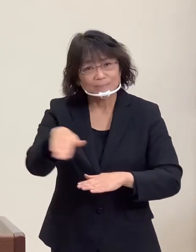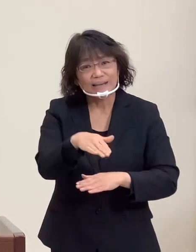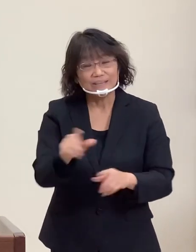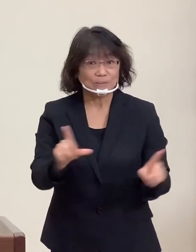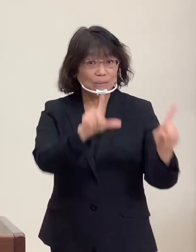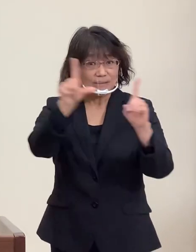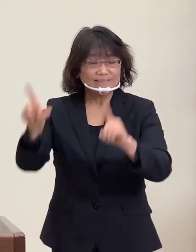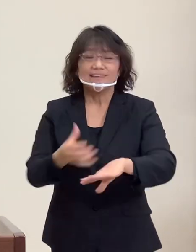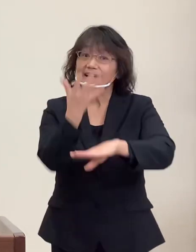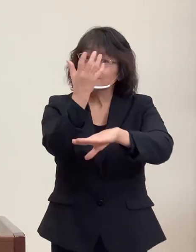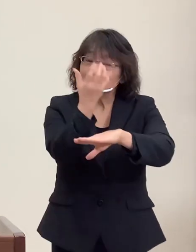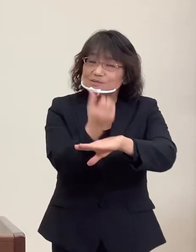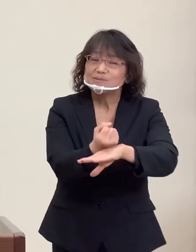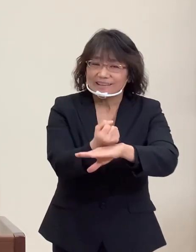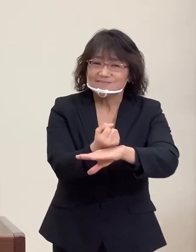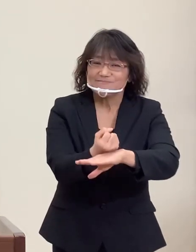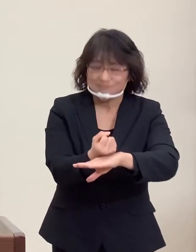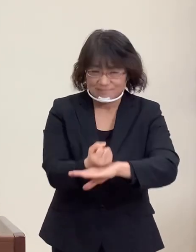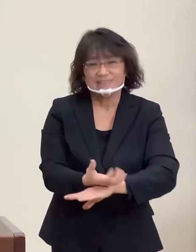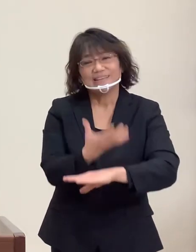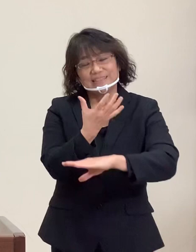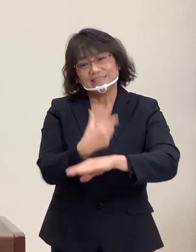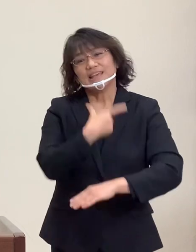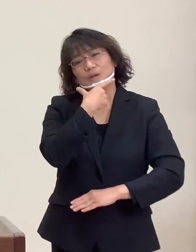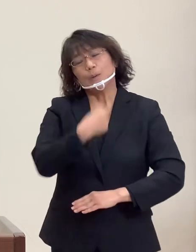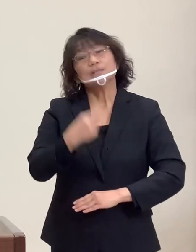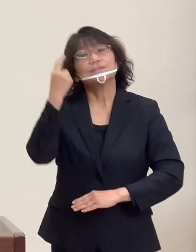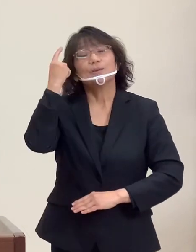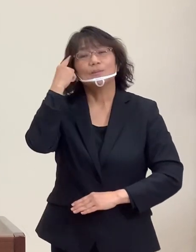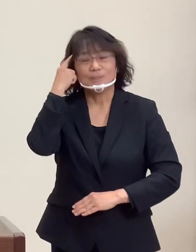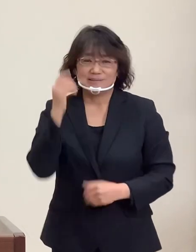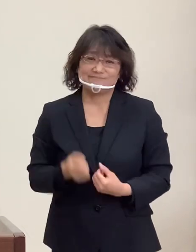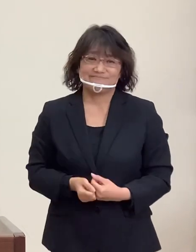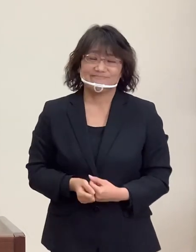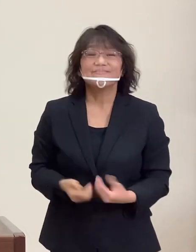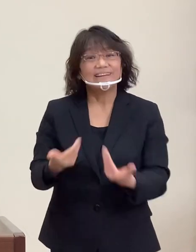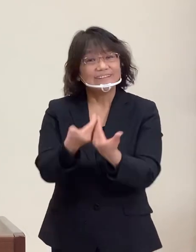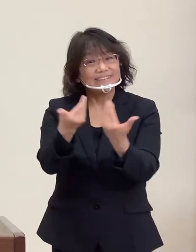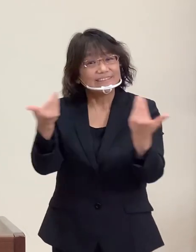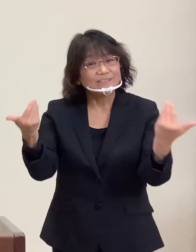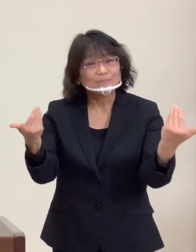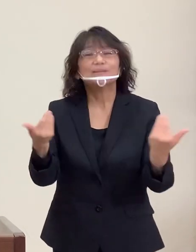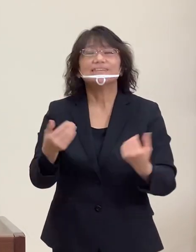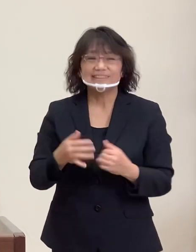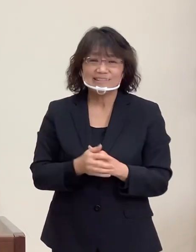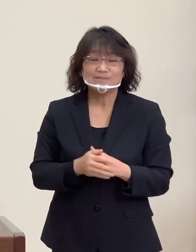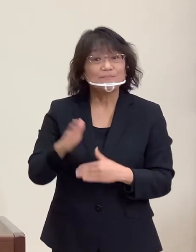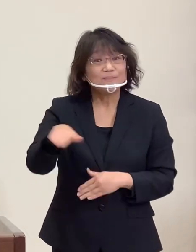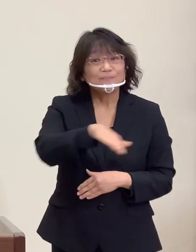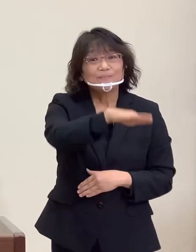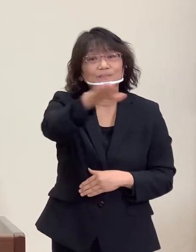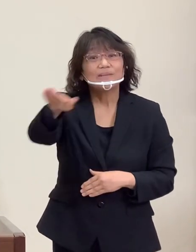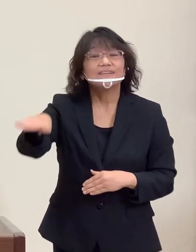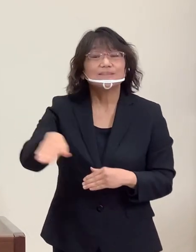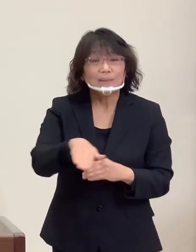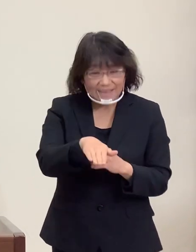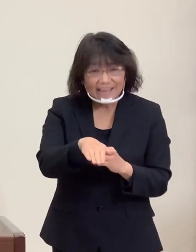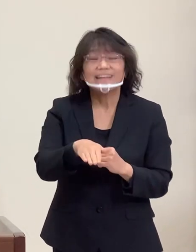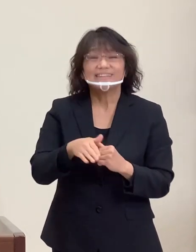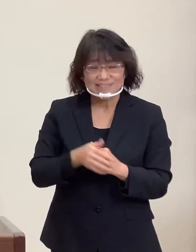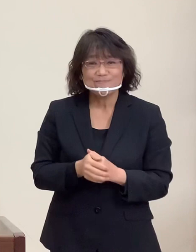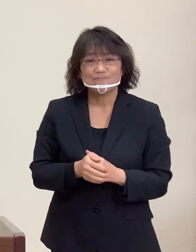生活習慣にしていただければありがとうご存じます久しぶりに皆様方へこのな感染症